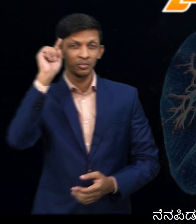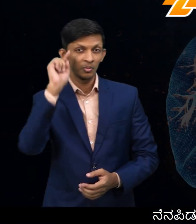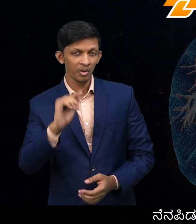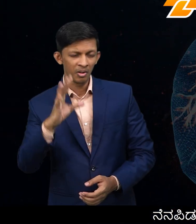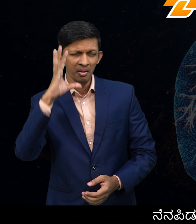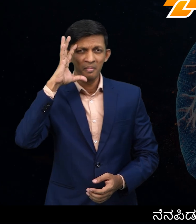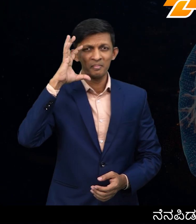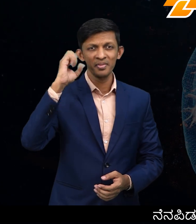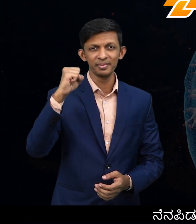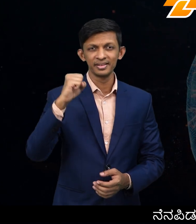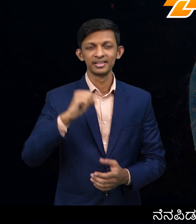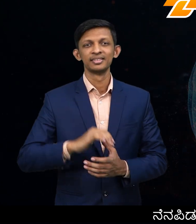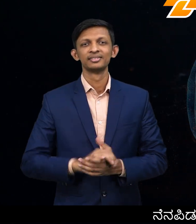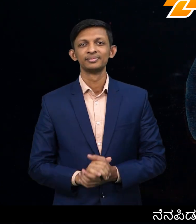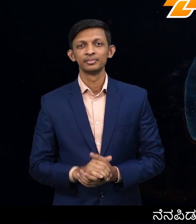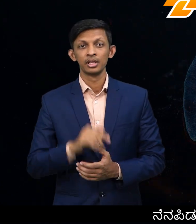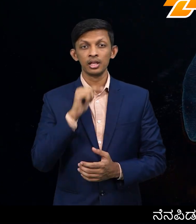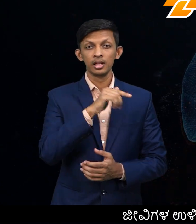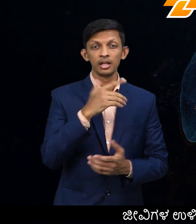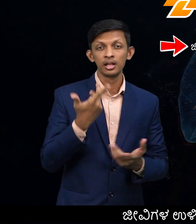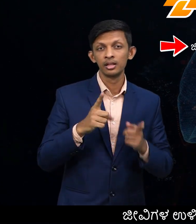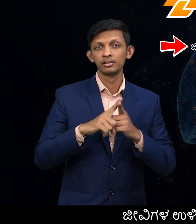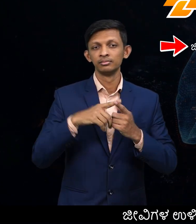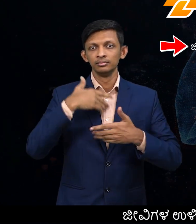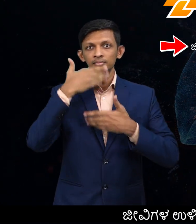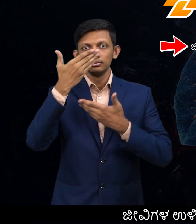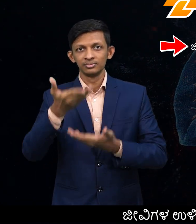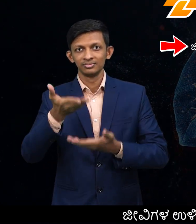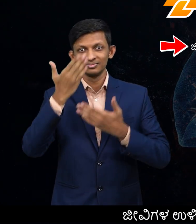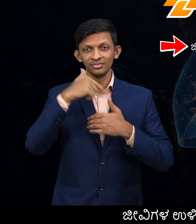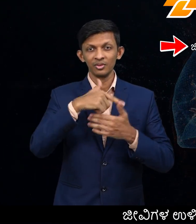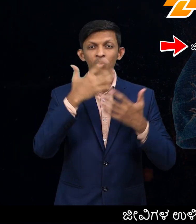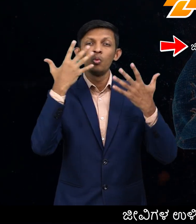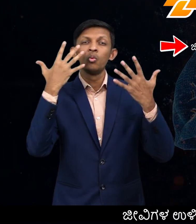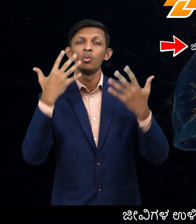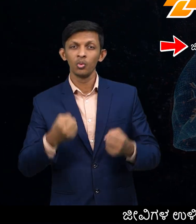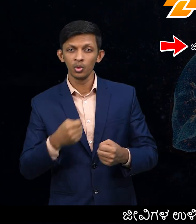ನೆನಪಿಡಬೇಕಾದ ಅಂಶಗಳು. ಜೀವಿಗಳ ಉಳಿವಿಗೆ ಉಸಿರಾಟ ಅತ್ಯಗತ್ಯ.